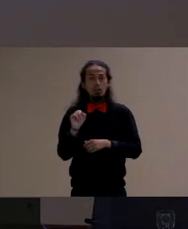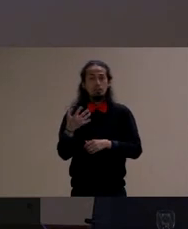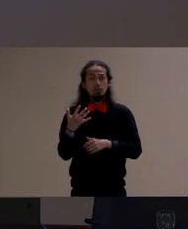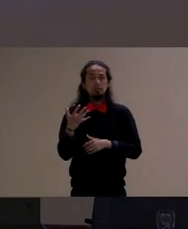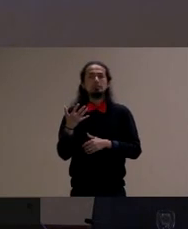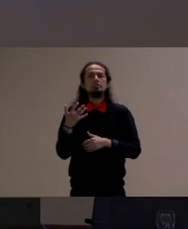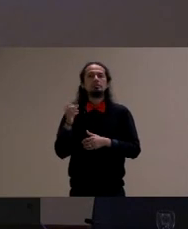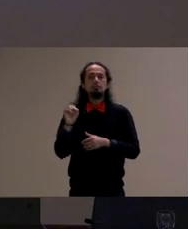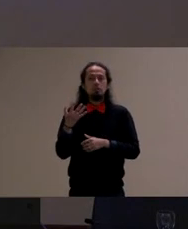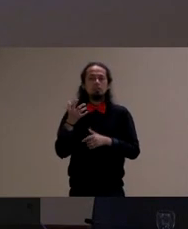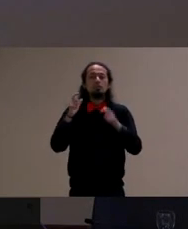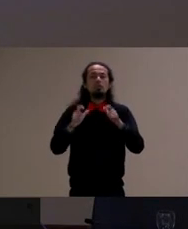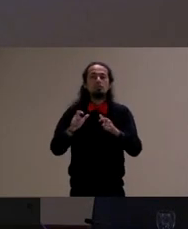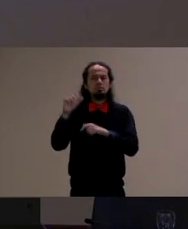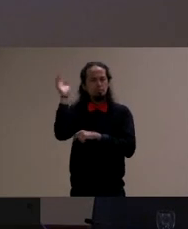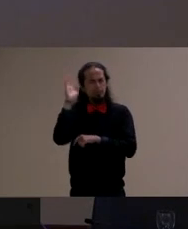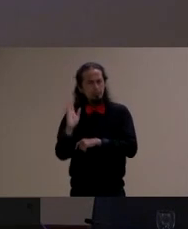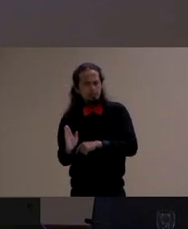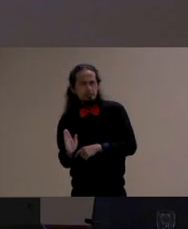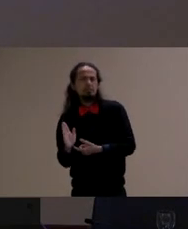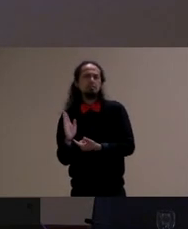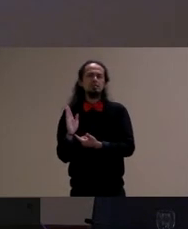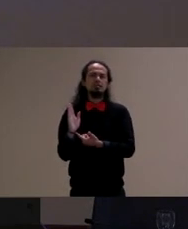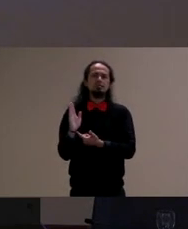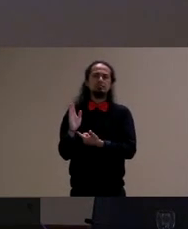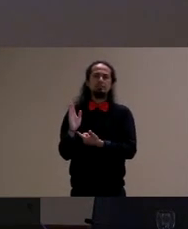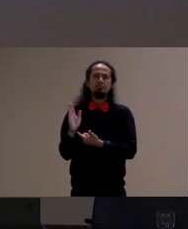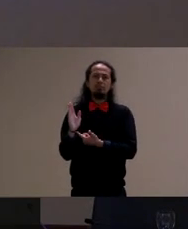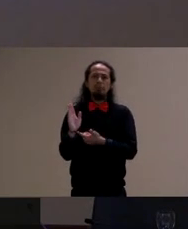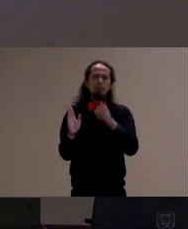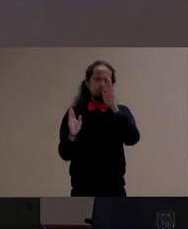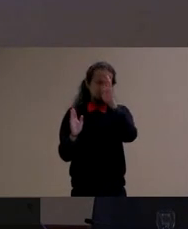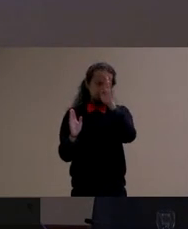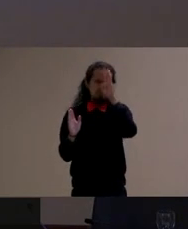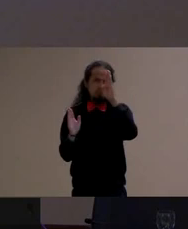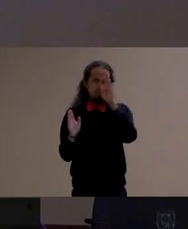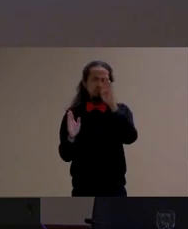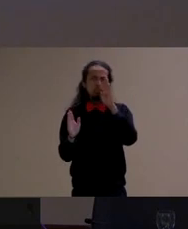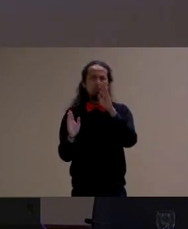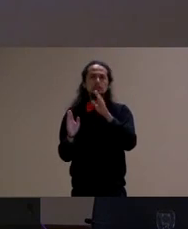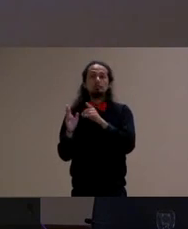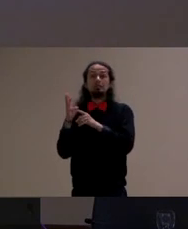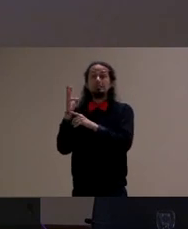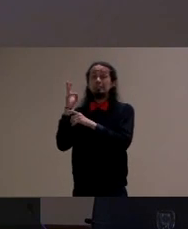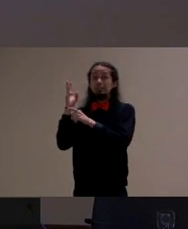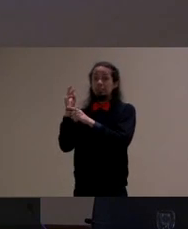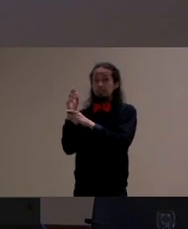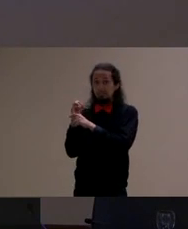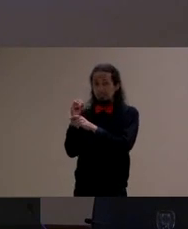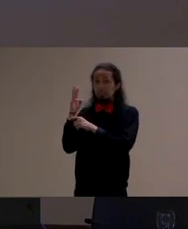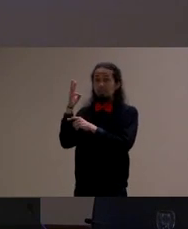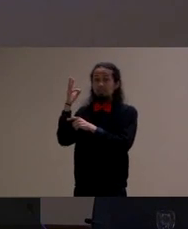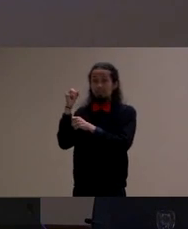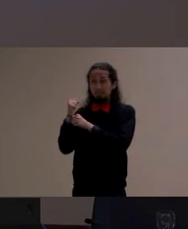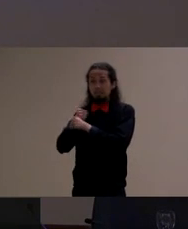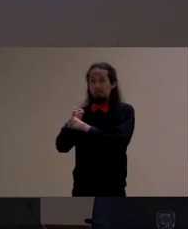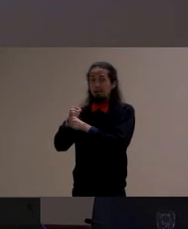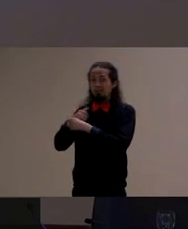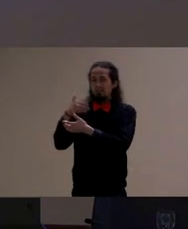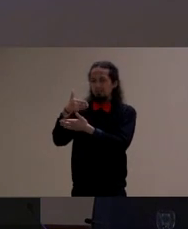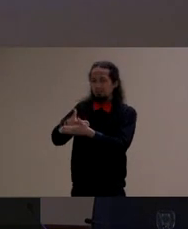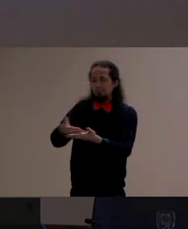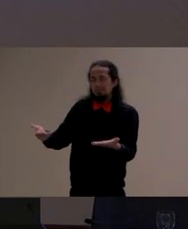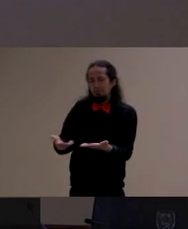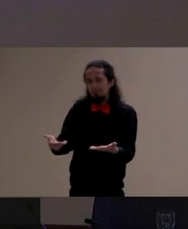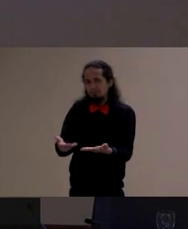né mais intensamente nos últimos 30 anos mas não só né porque o